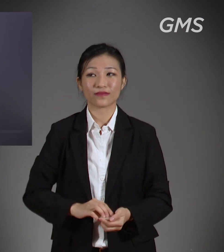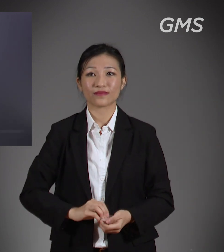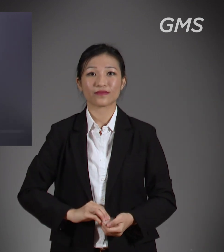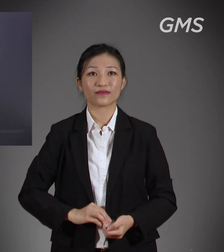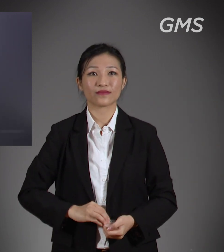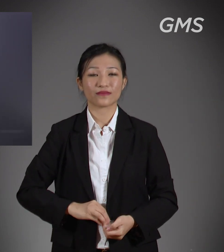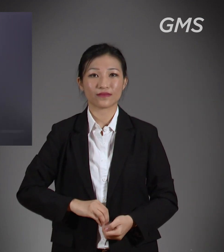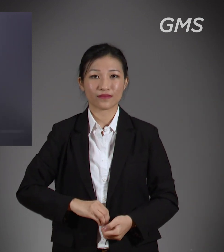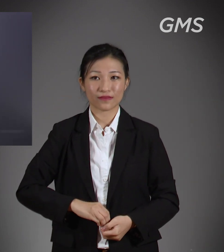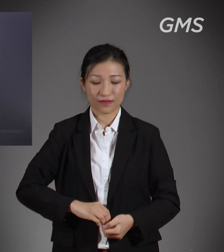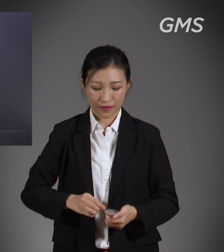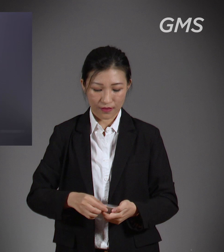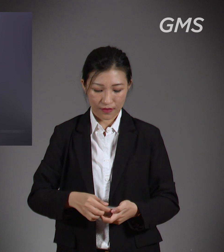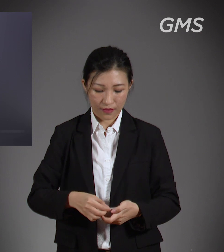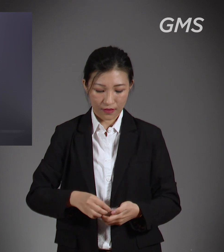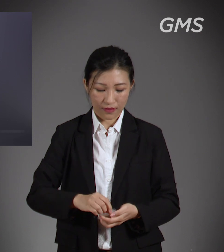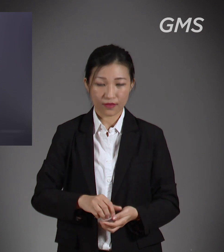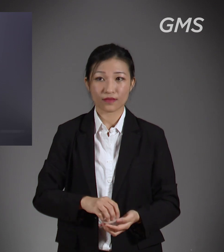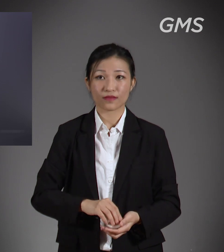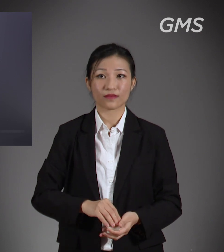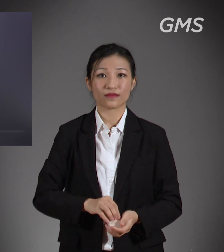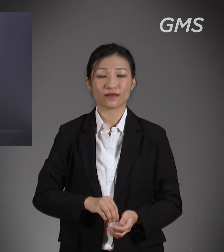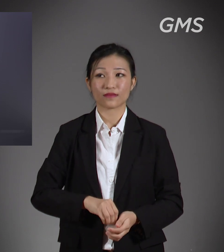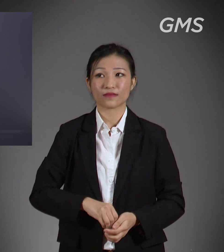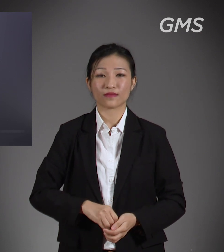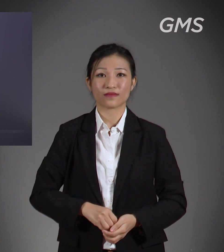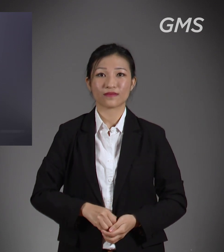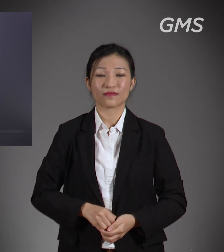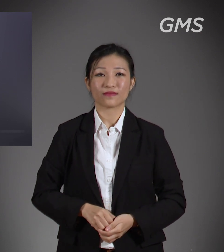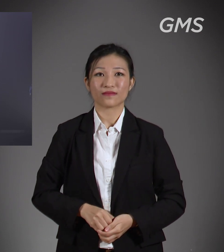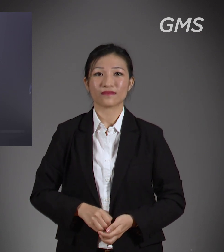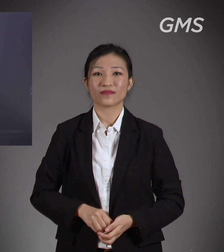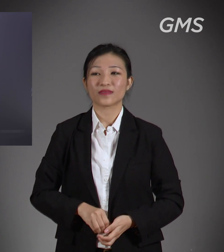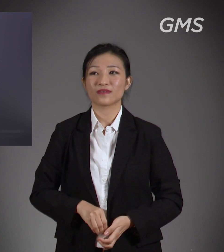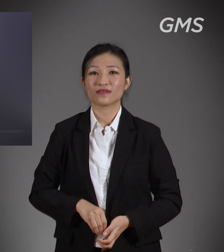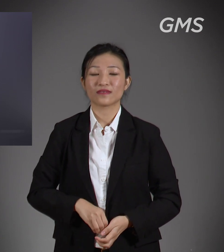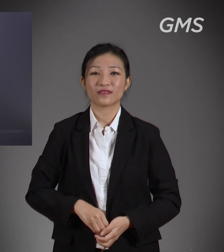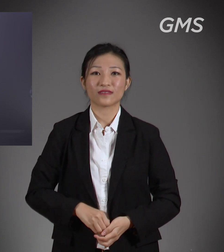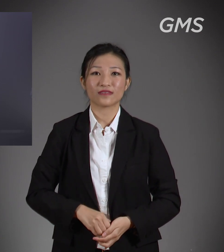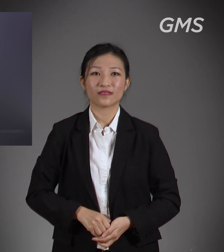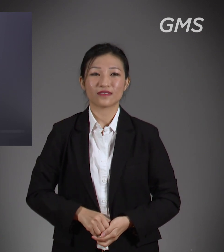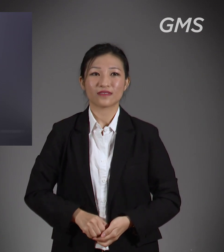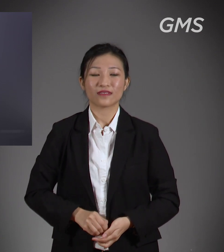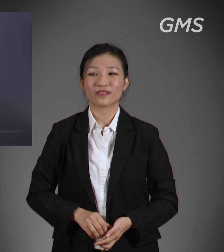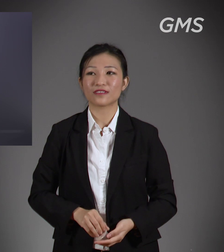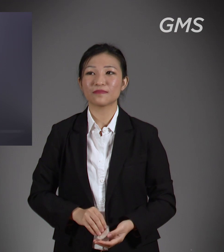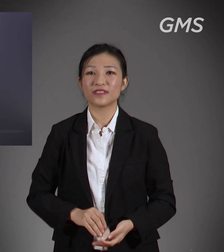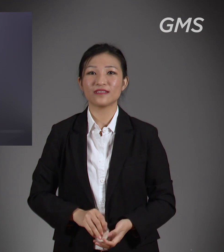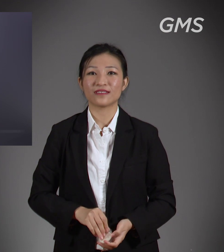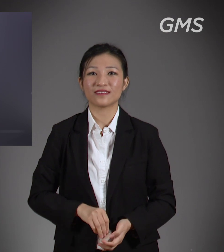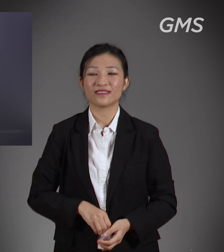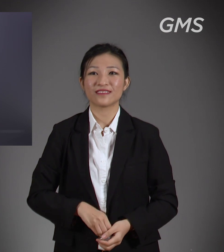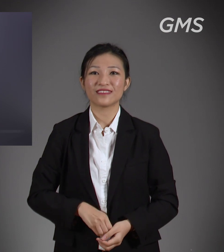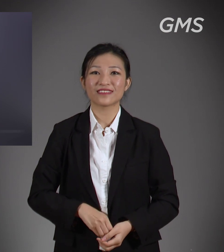dan mari kita angkat lebih tinggi dari kepala kita masing-masing. Roti ini melambangkan pengorbanan